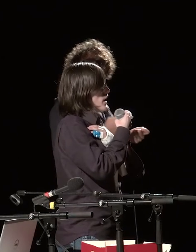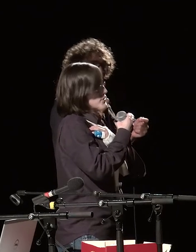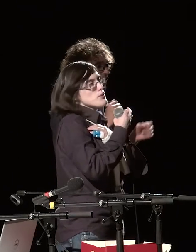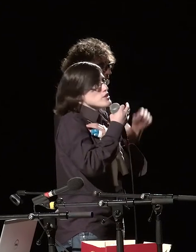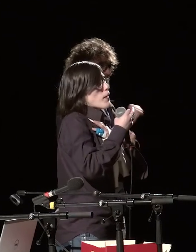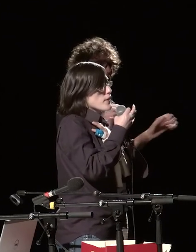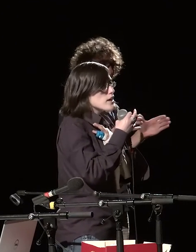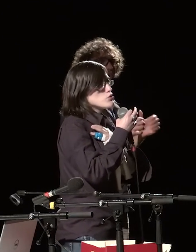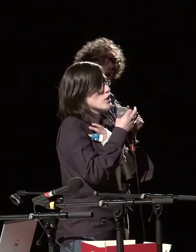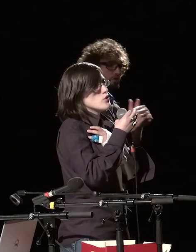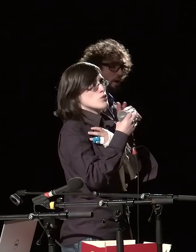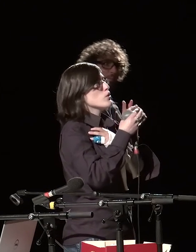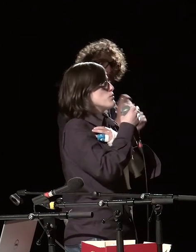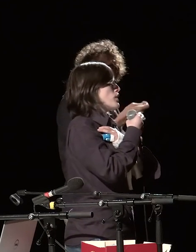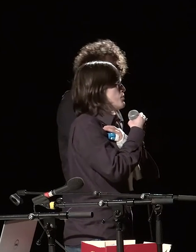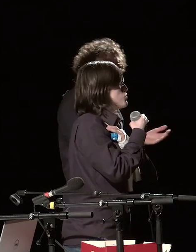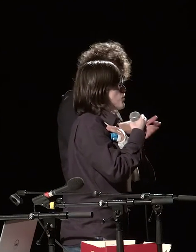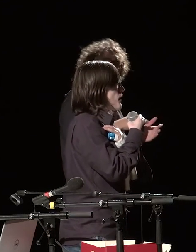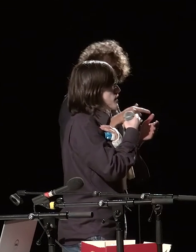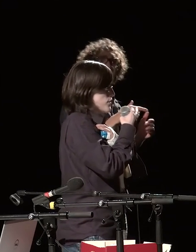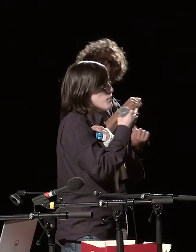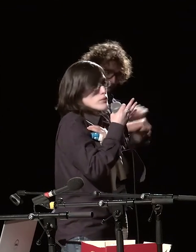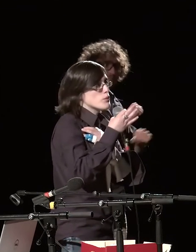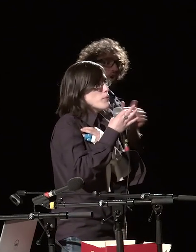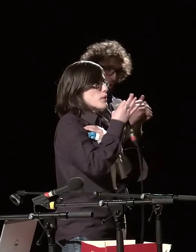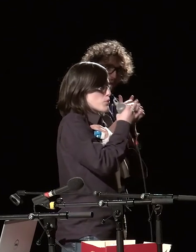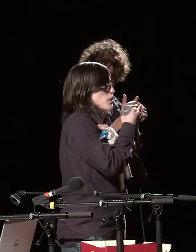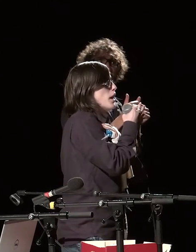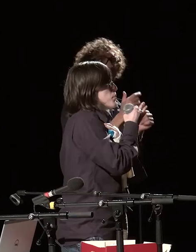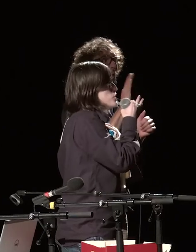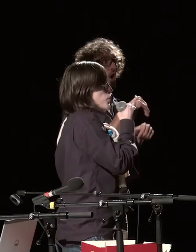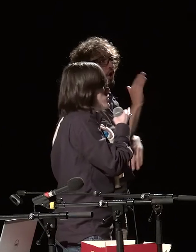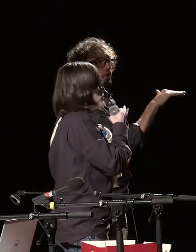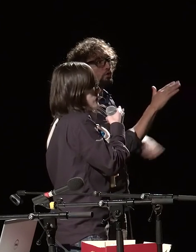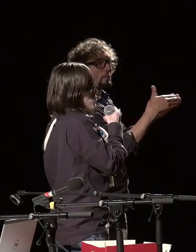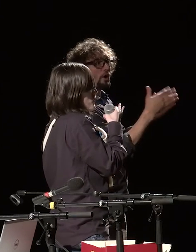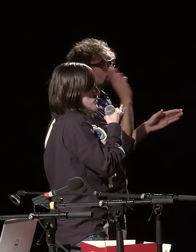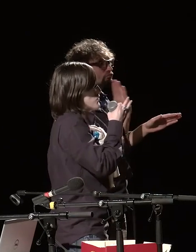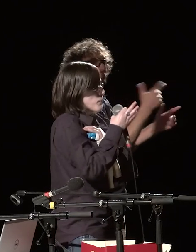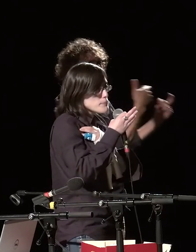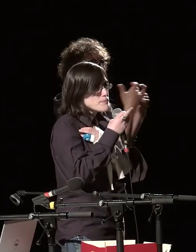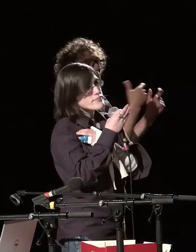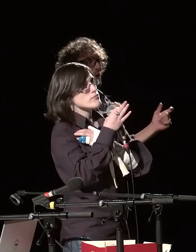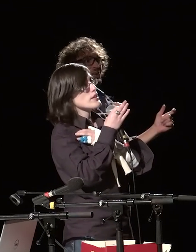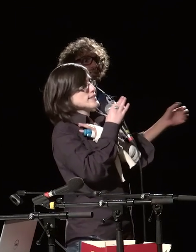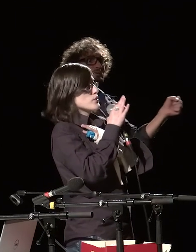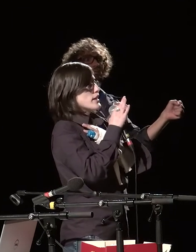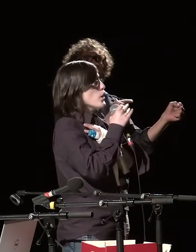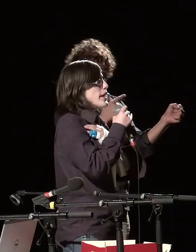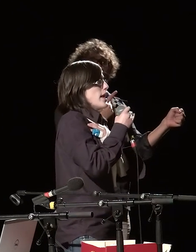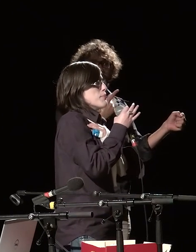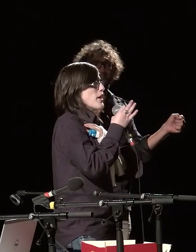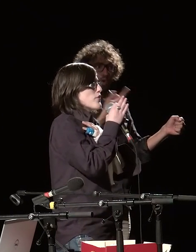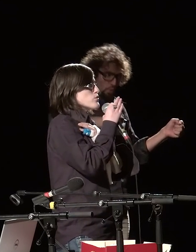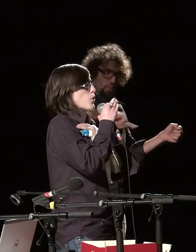commun. Évidemment, je préférerais qu'on s'organise en commun, qu'on ait besoin de la police pour le faire. Évidemment, ça oui, parce que la police produit ce système de surveillance et qu'il faut pas. Ça, on est